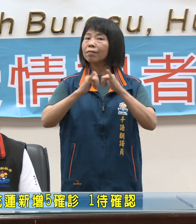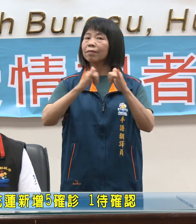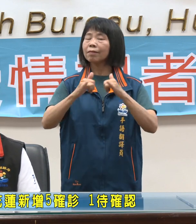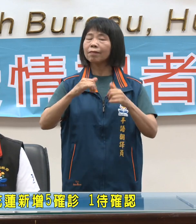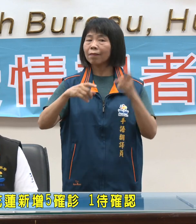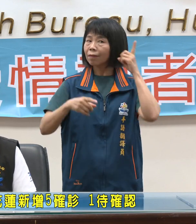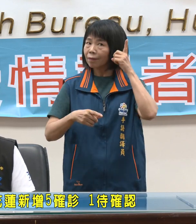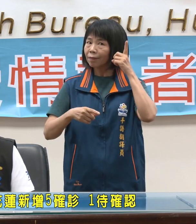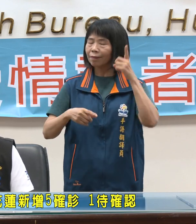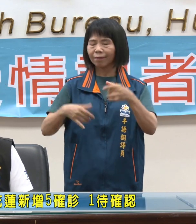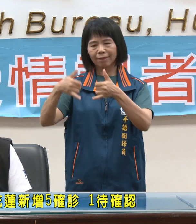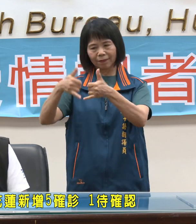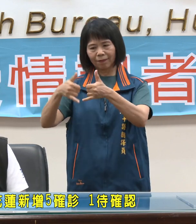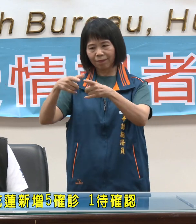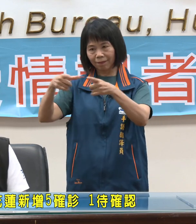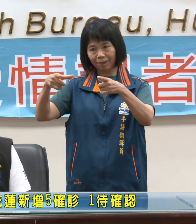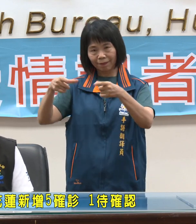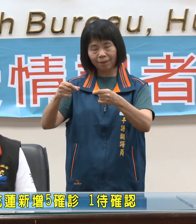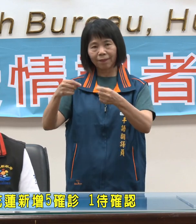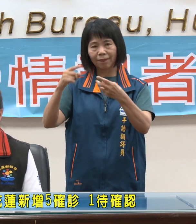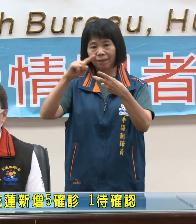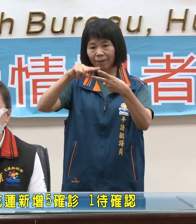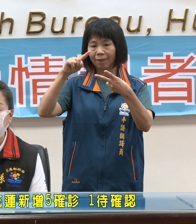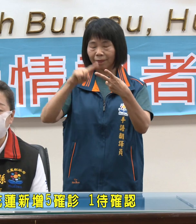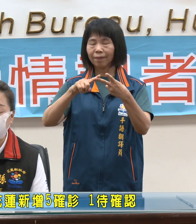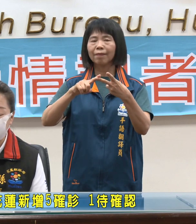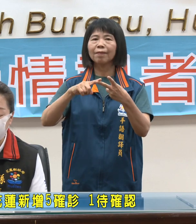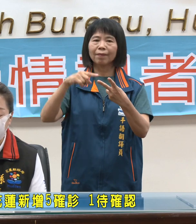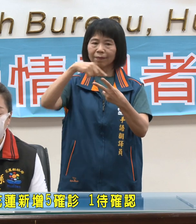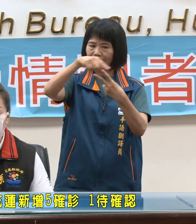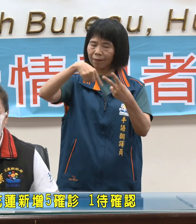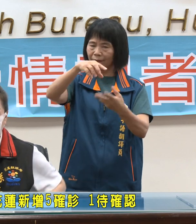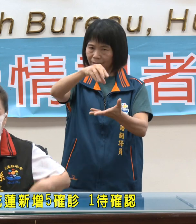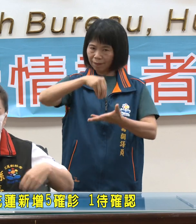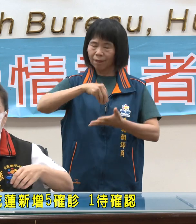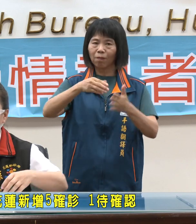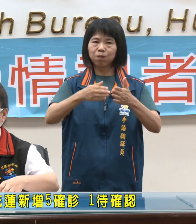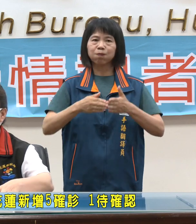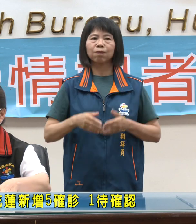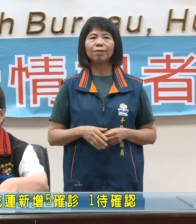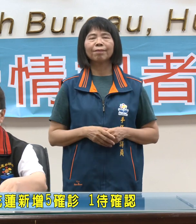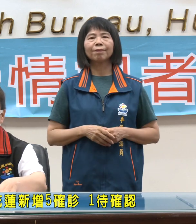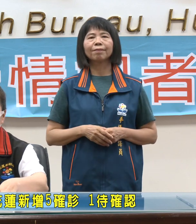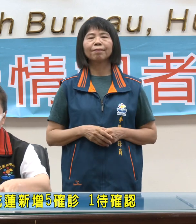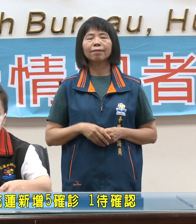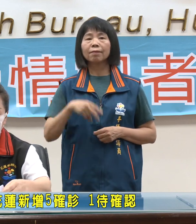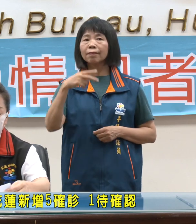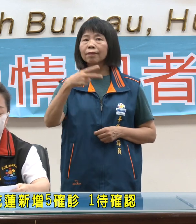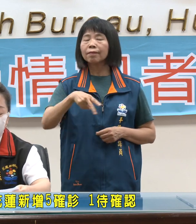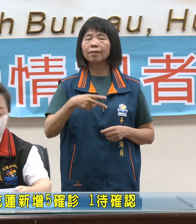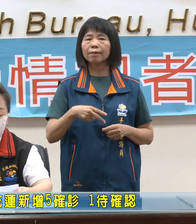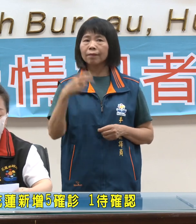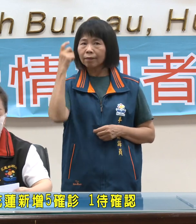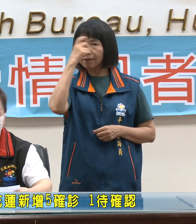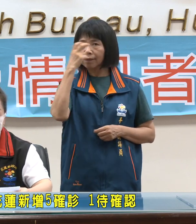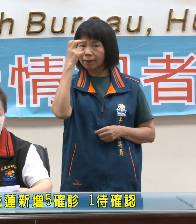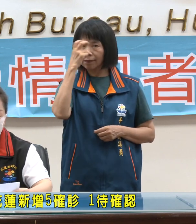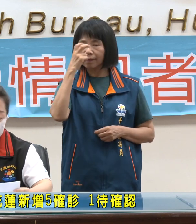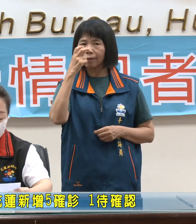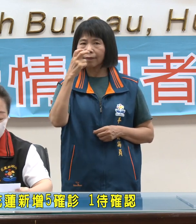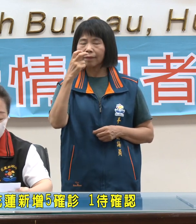手机、健保卡，可以请这个大家一起来筛检。而筛检的这